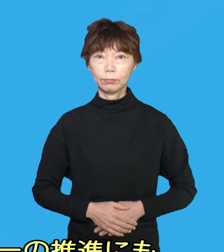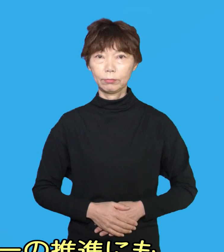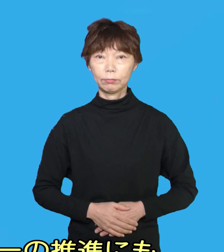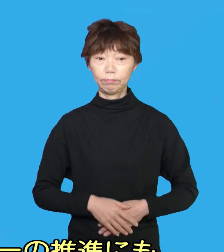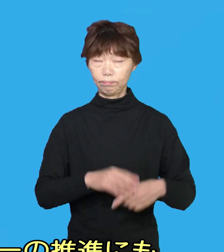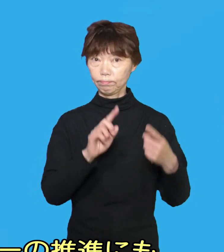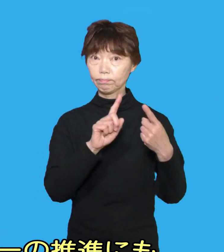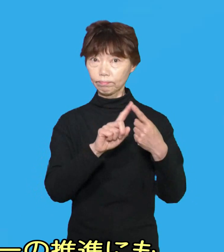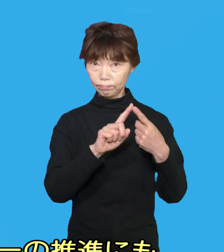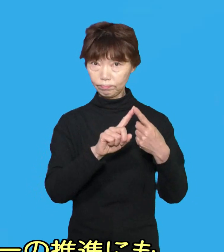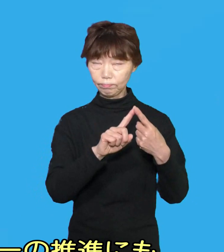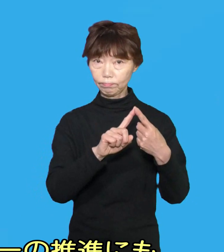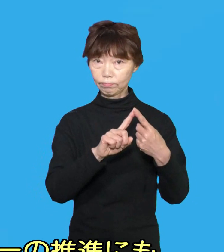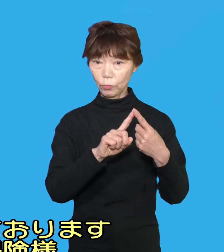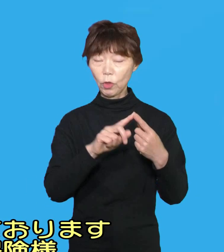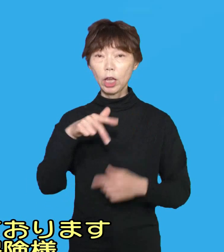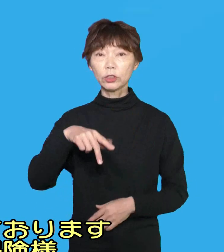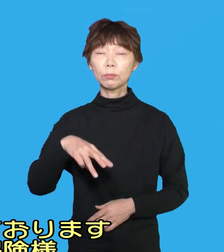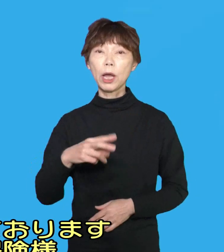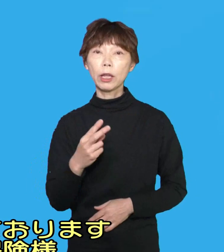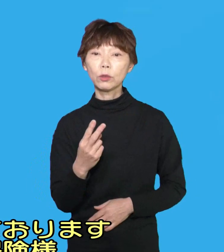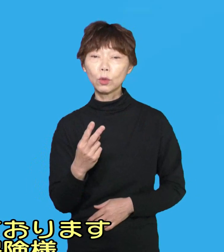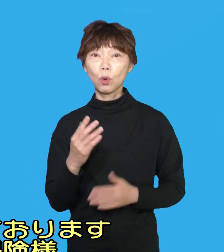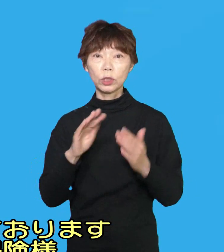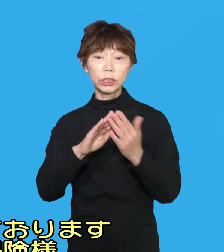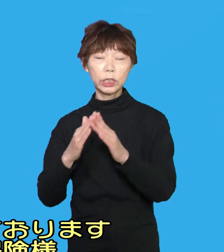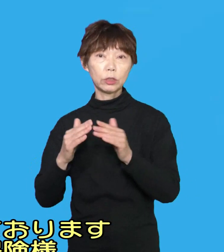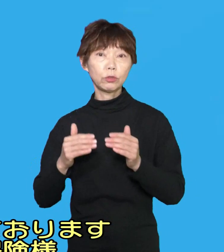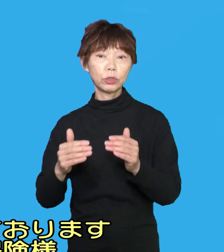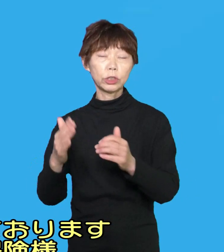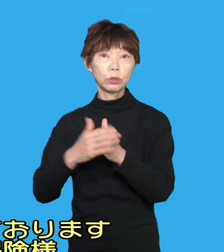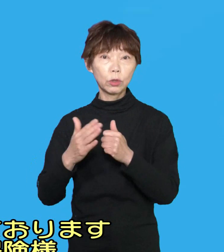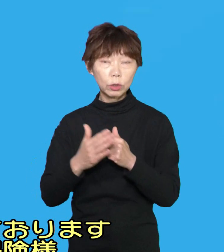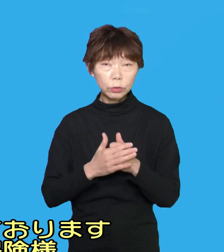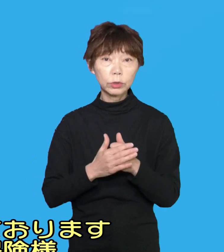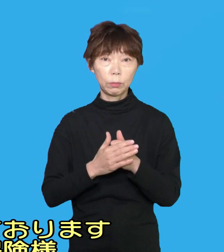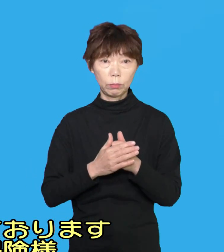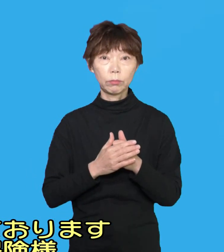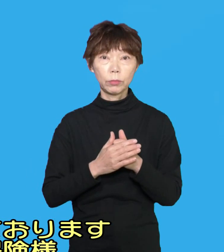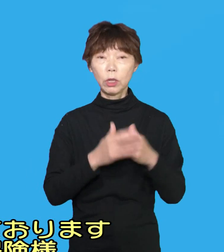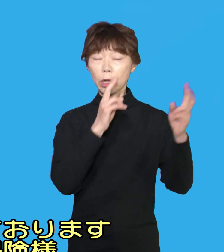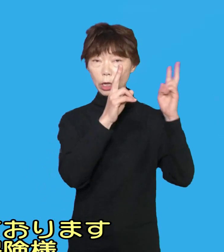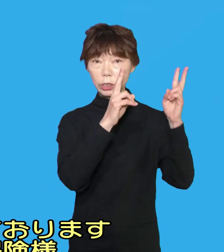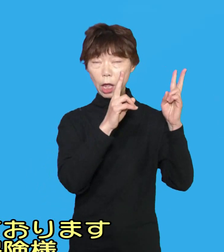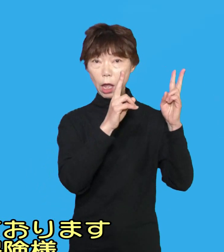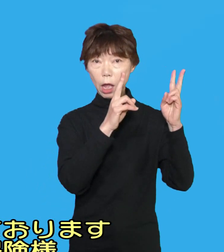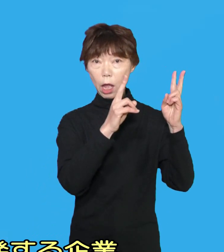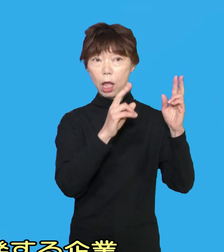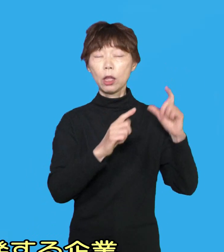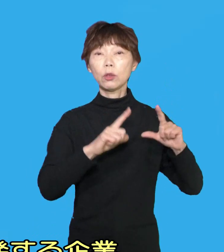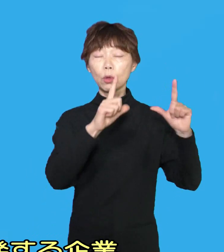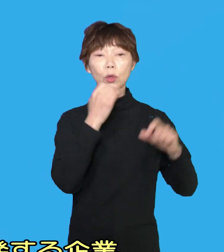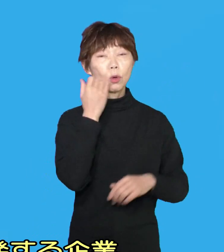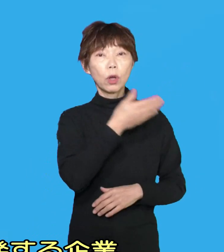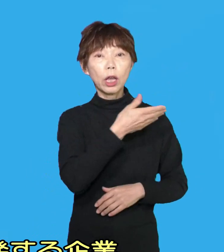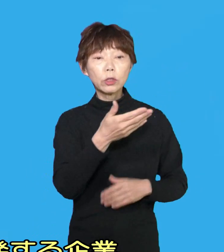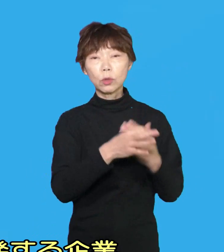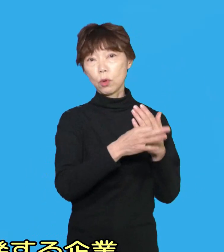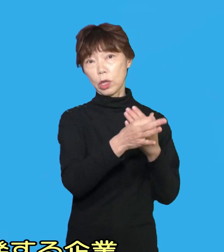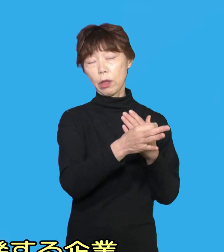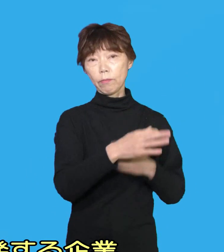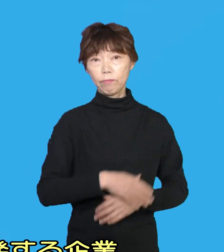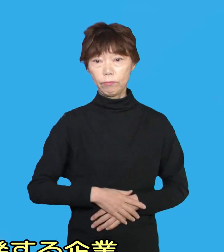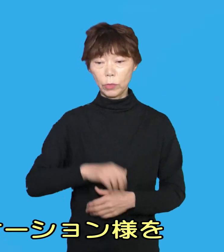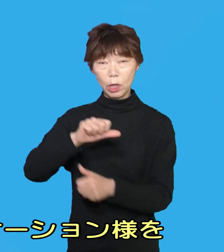一つはスマートシティの推進にもご協力をいただいております東京海上日動火災保険様、そしてアプリを開発